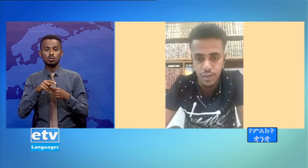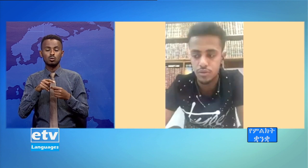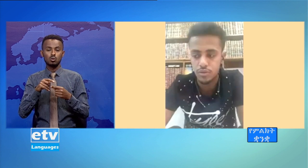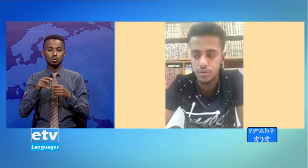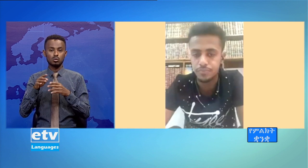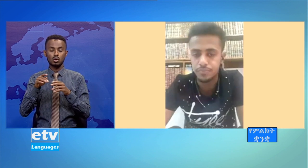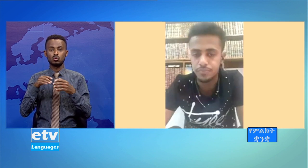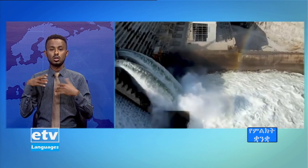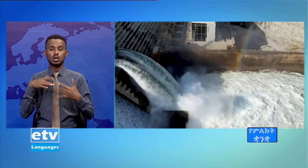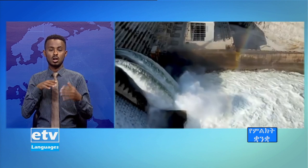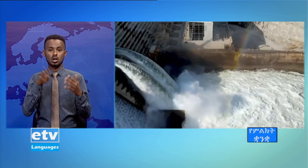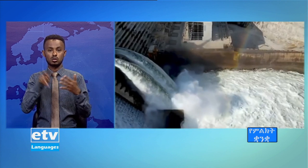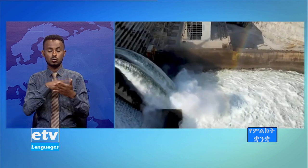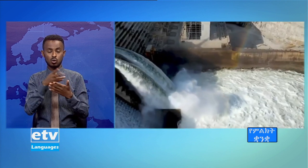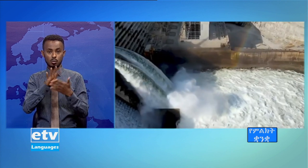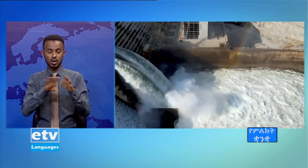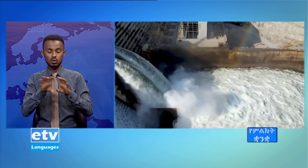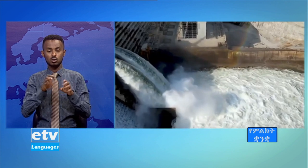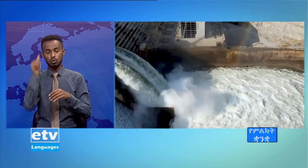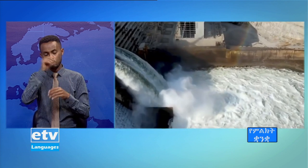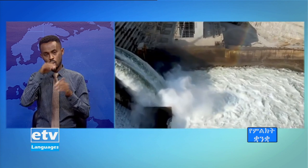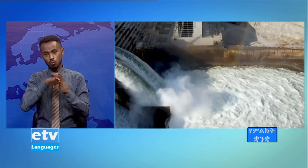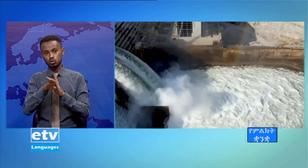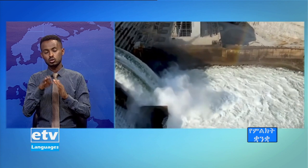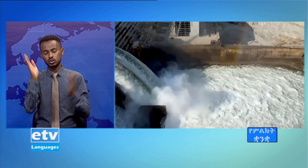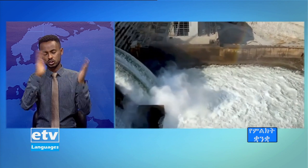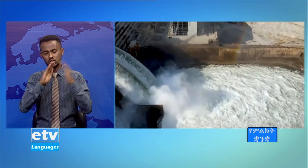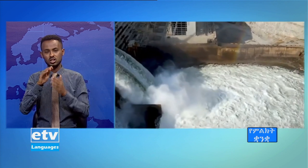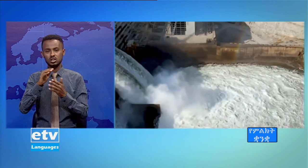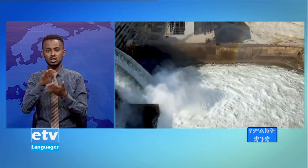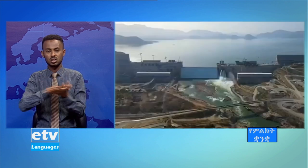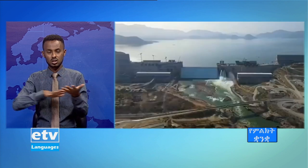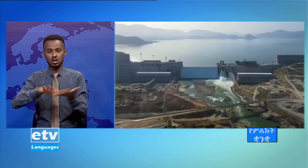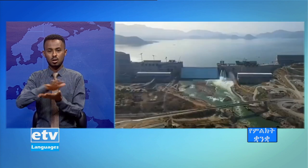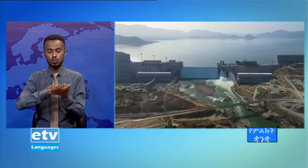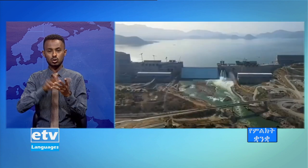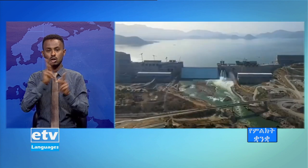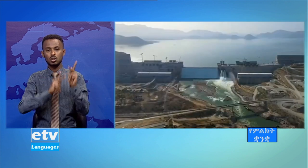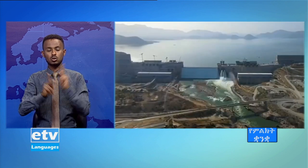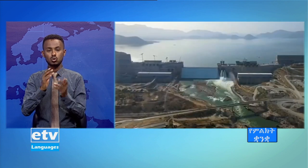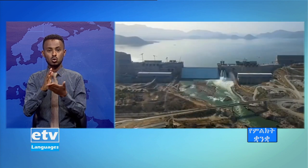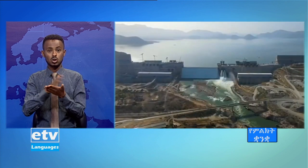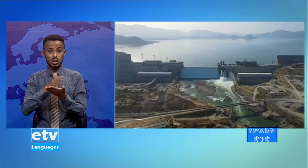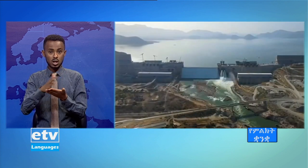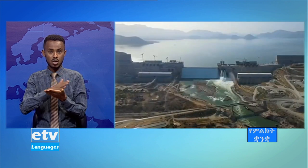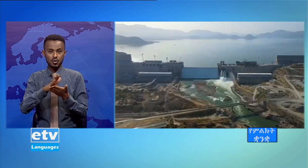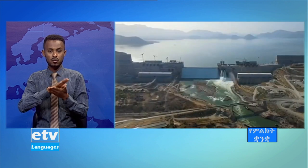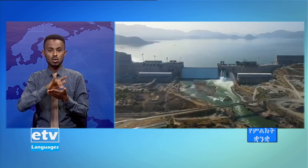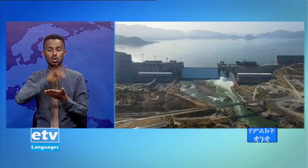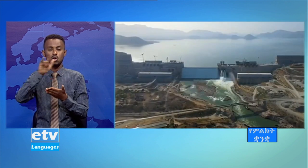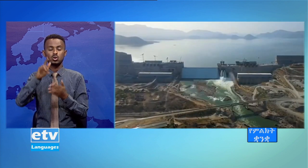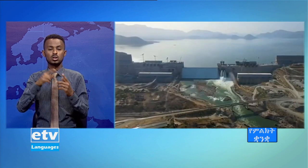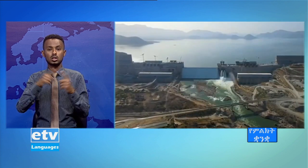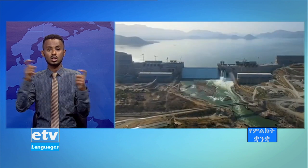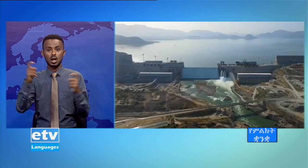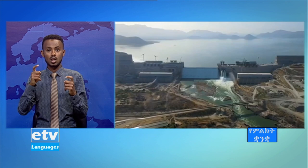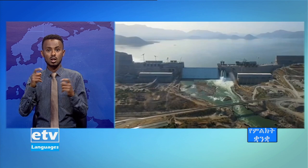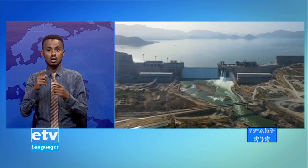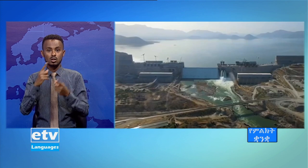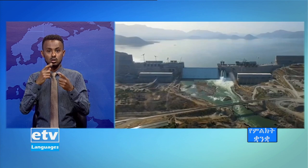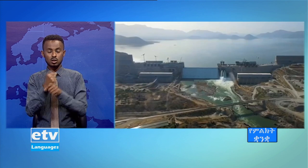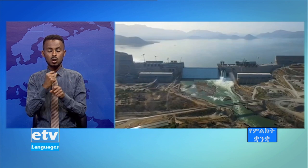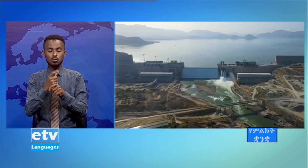ትርኢት የሚያሳዩት ኢትዮጵያ በውስጥ ችግር ስትታመስ ህዝቦቿ ሲከፋፈሉ የውጭ ጠላት ሊያንሰራራብን